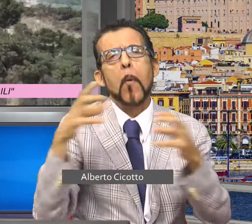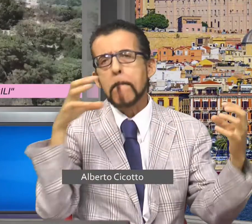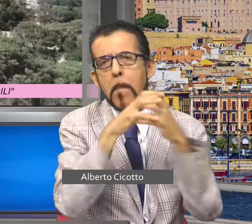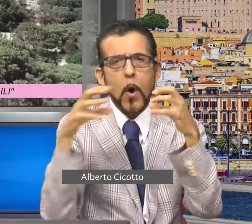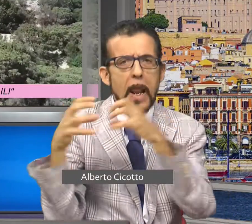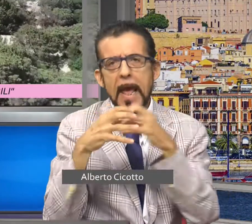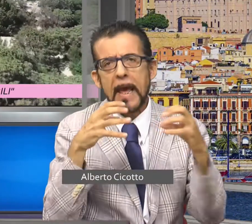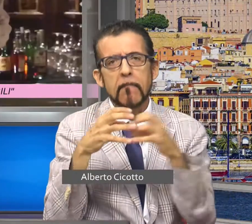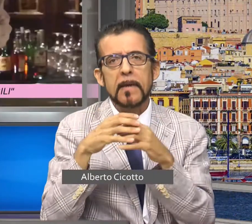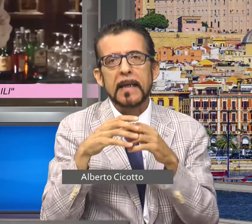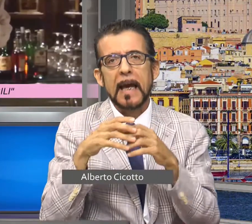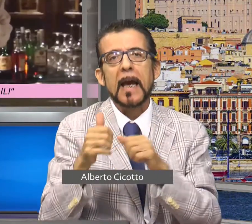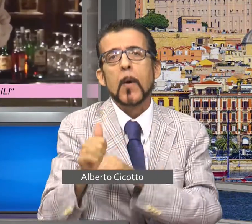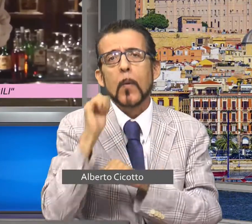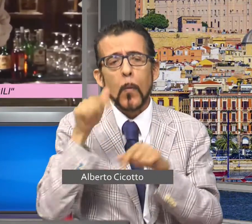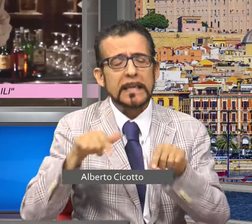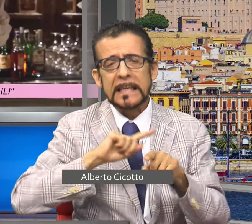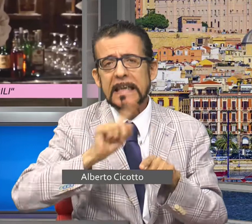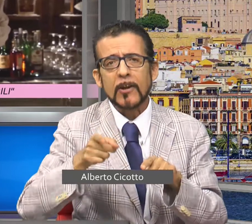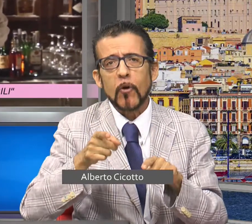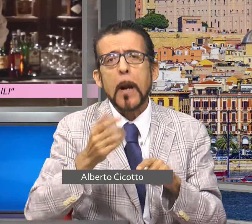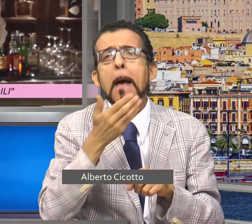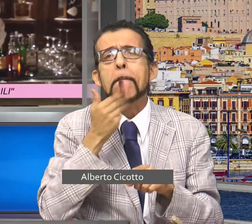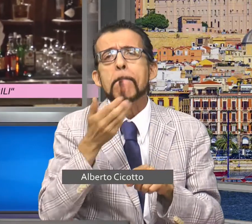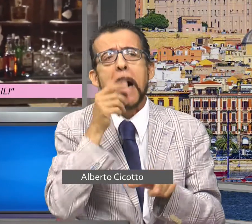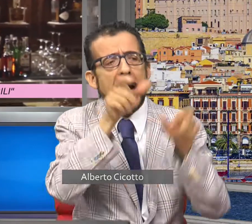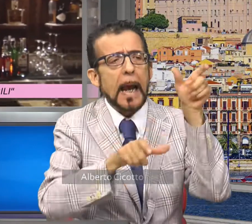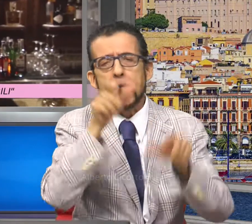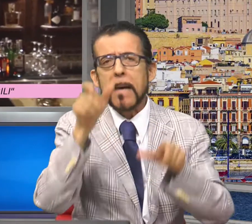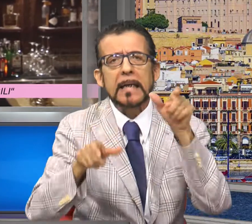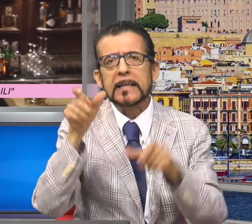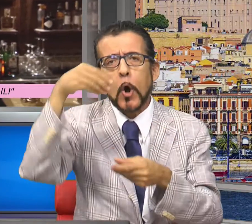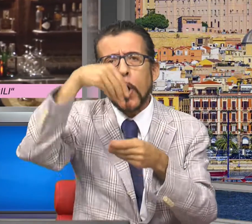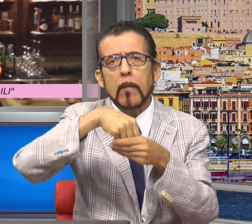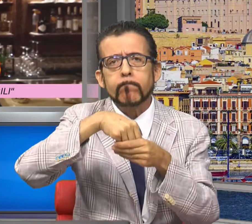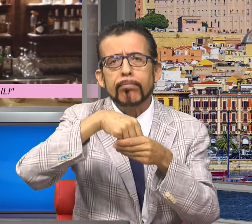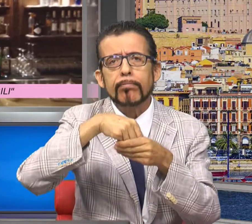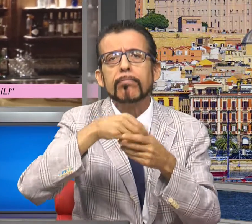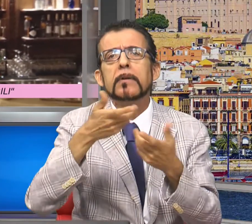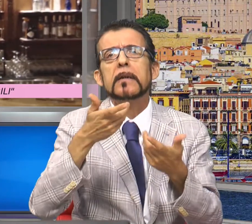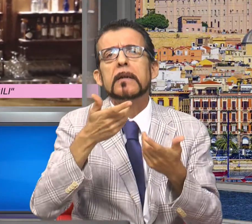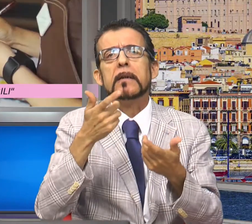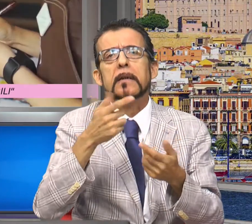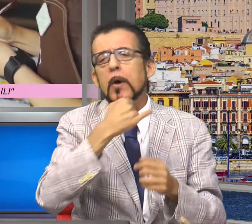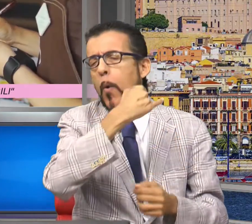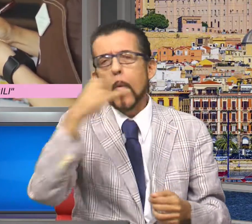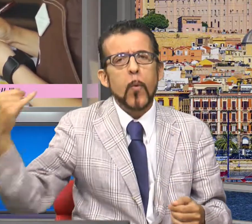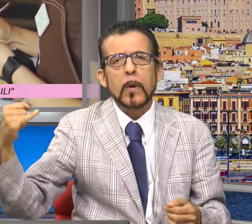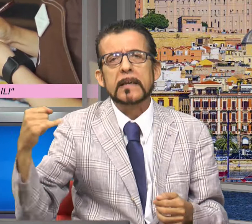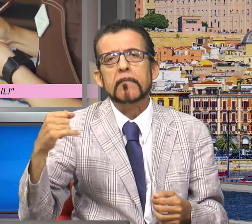stagione turistica per la mancanza di stagionali da assorbire nell'industria delle vacanze. Ultima, in ordine di tempo, la dichiarazione su Twitter,